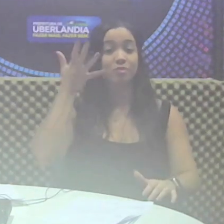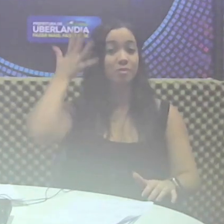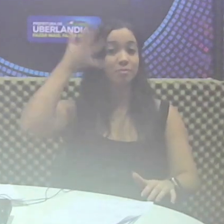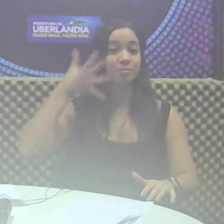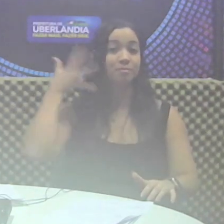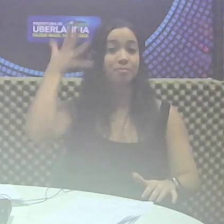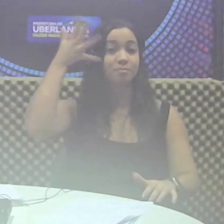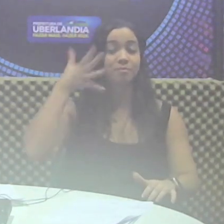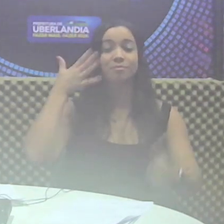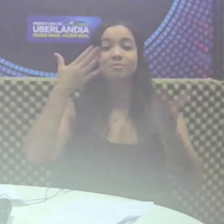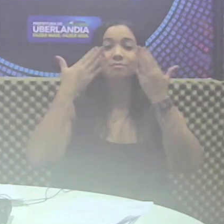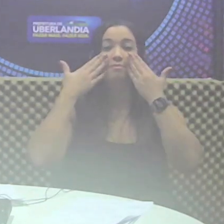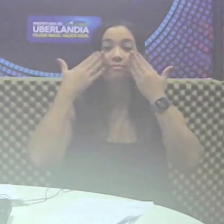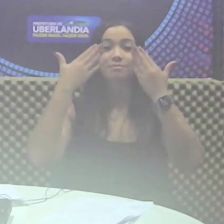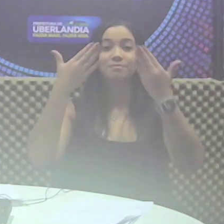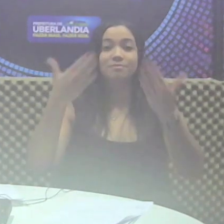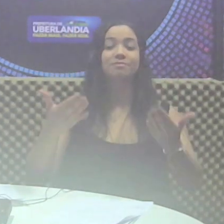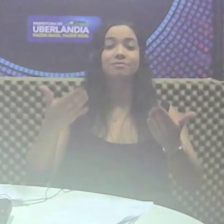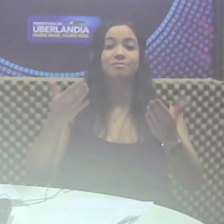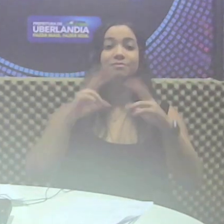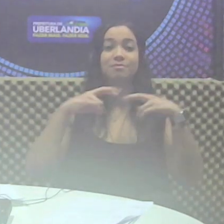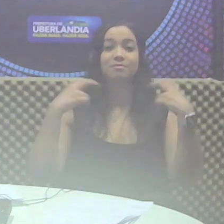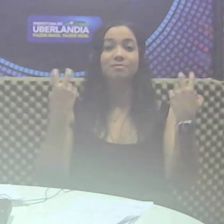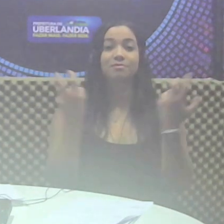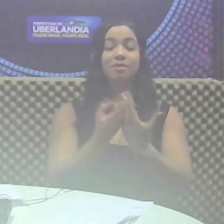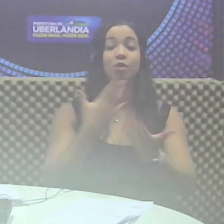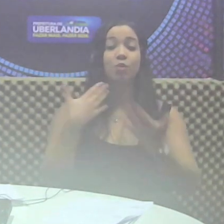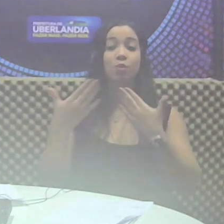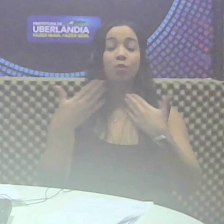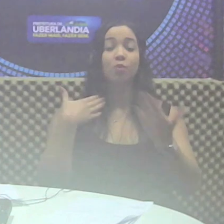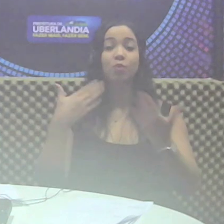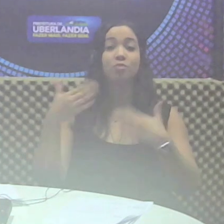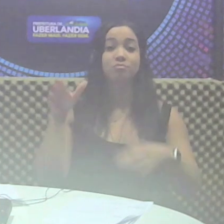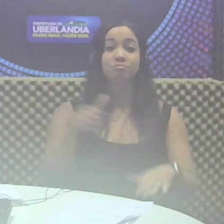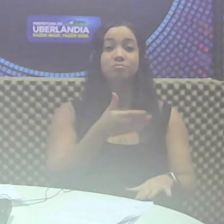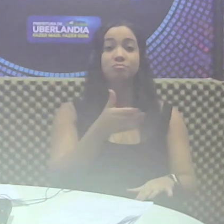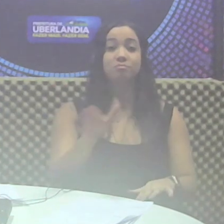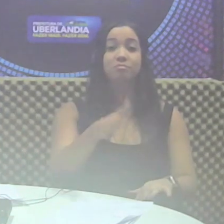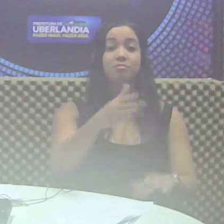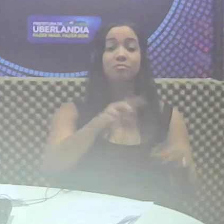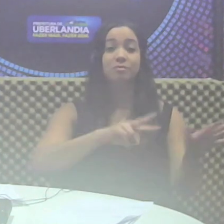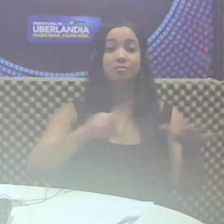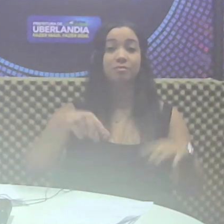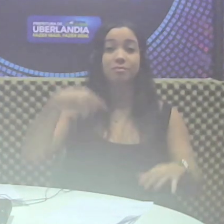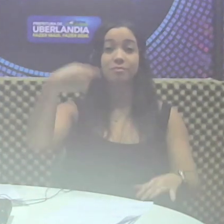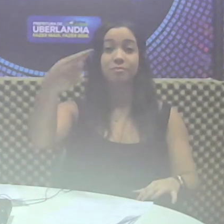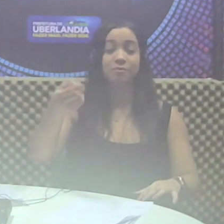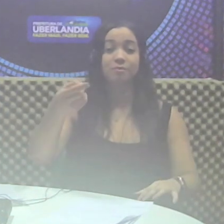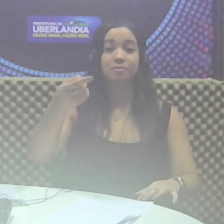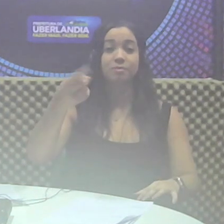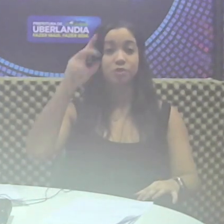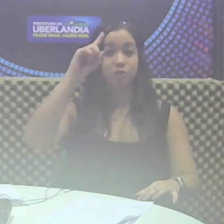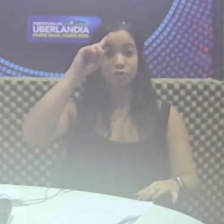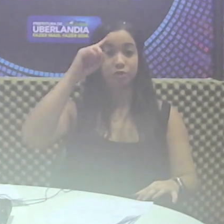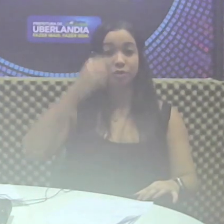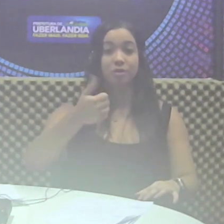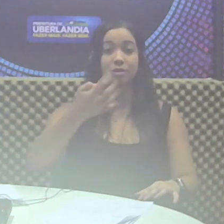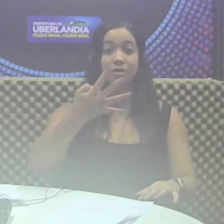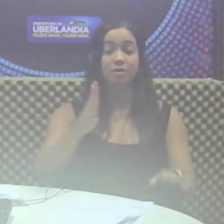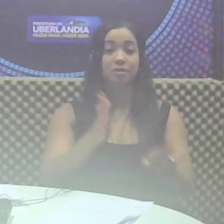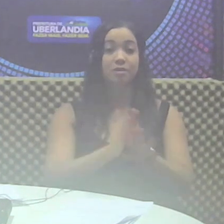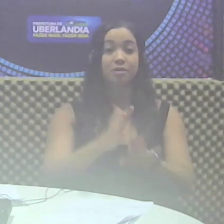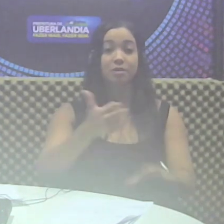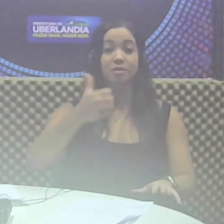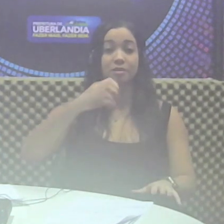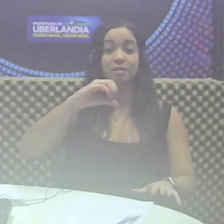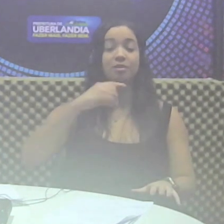palestras, apresentações, roda de conversa e um tour histórico na próxima semana, entre os dias 14 e 19 de